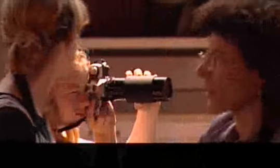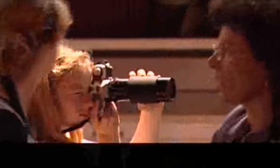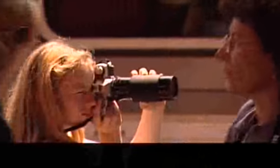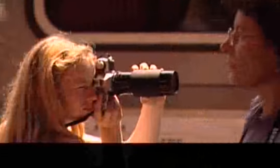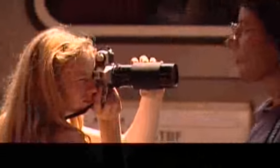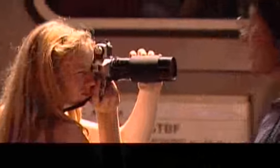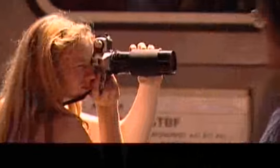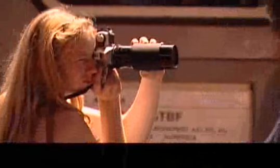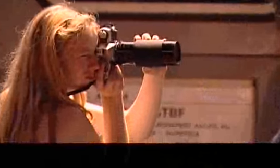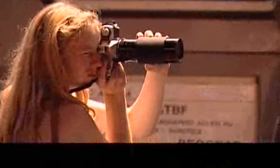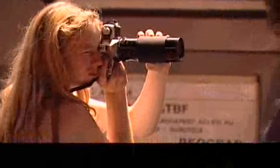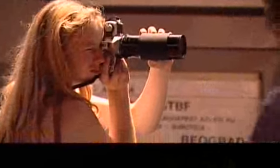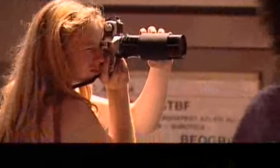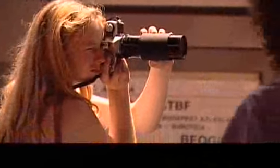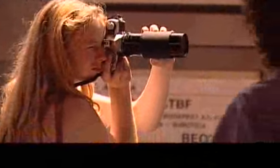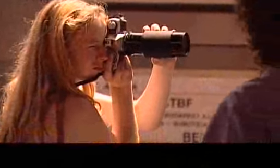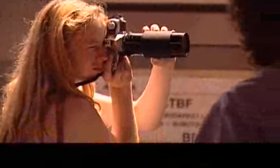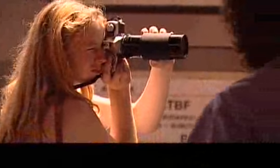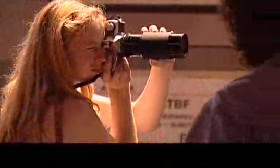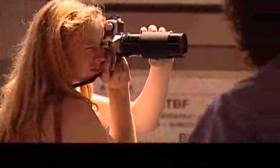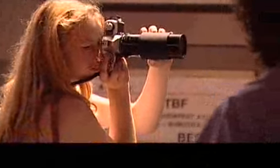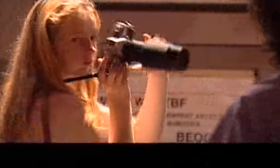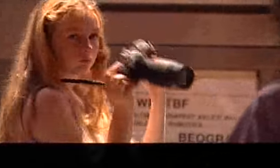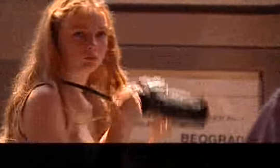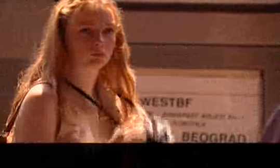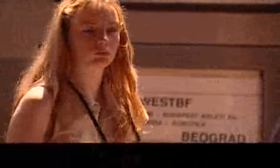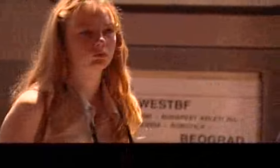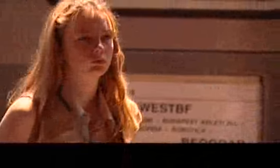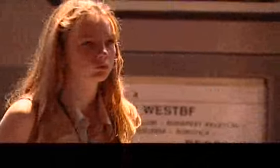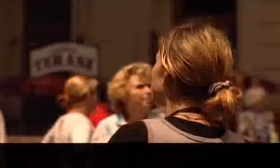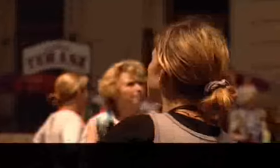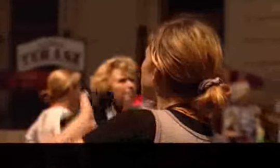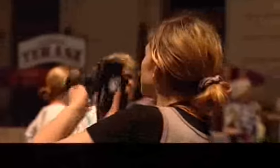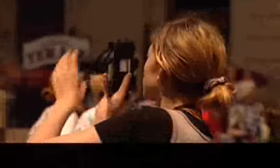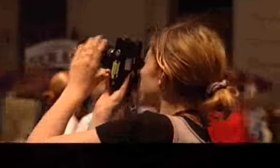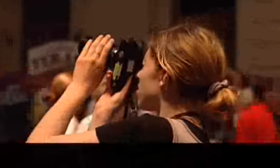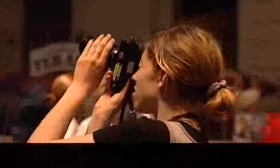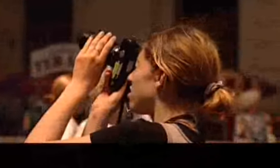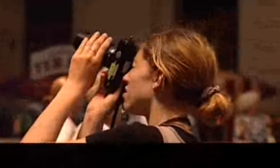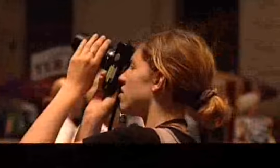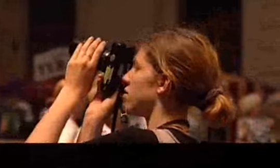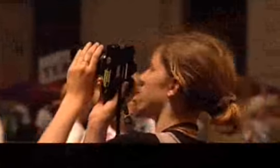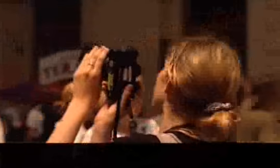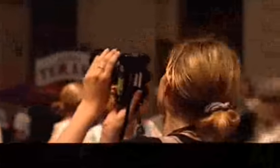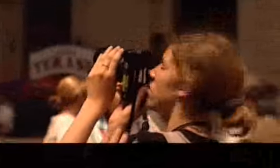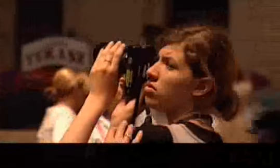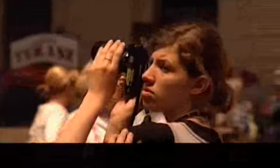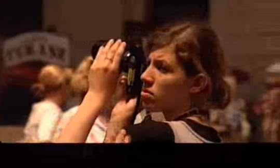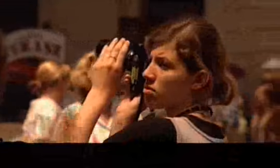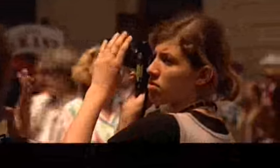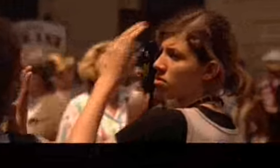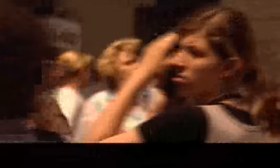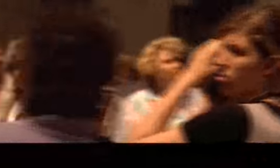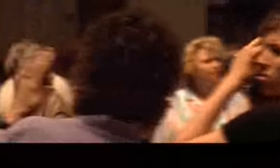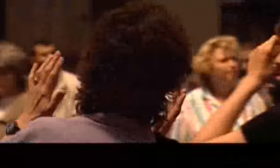utasaink figyelmét, hogy a vonatra a menetdíjon felül Intercity pótdíjat kell fizetni, amely magában foglalja a